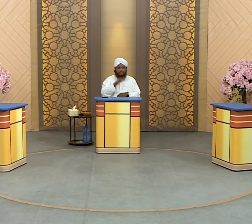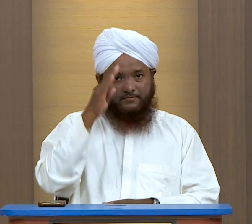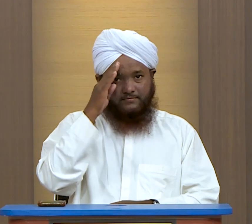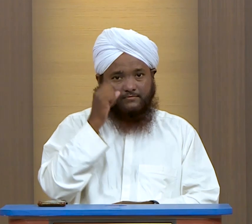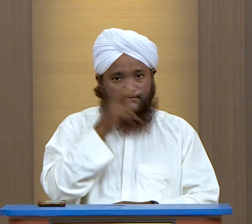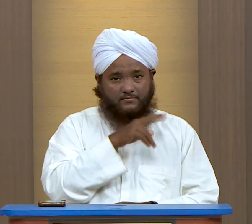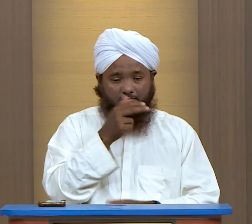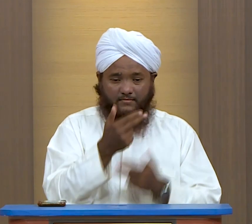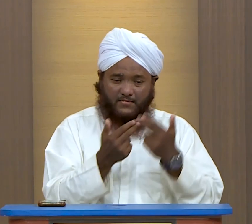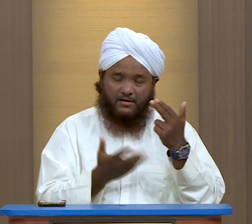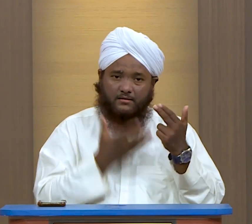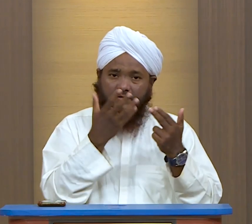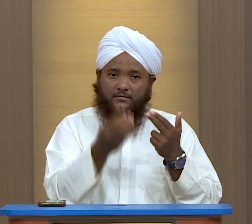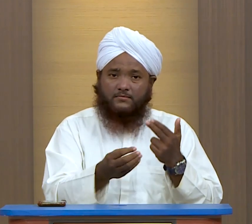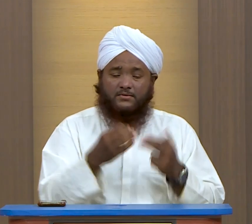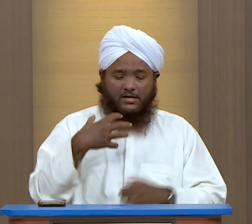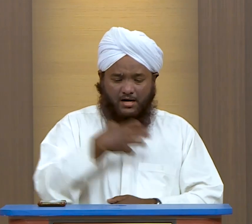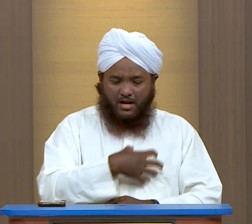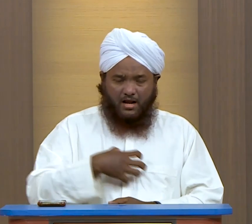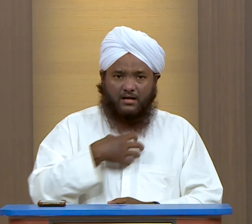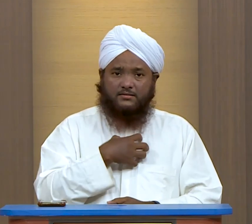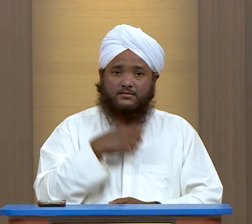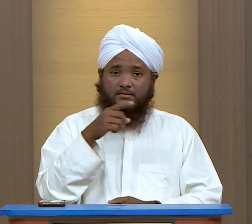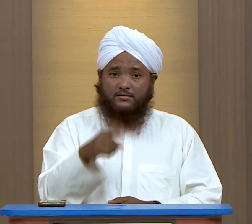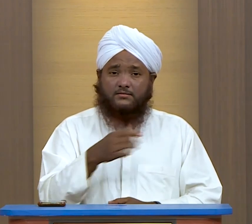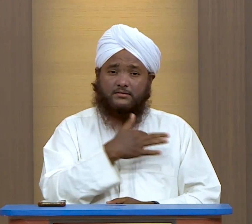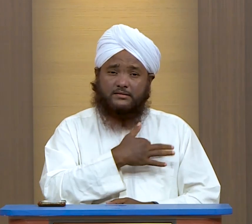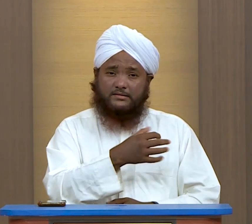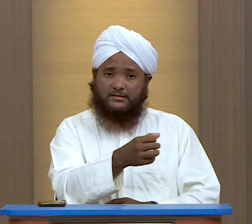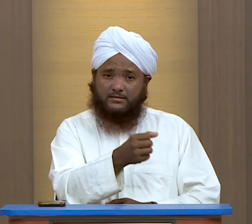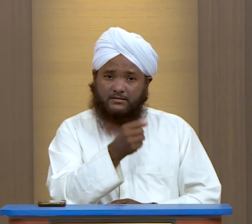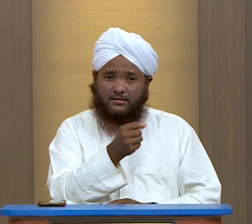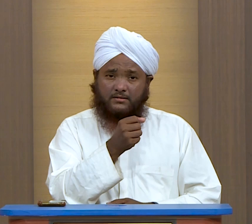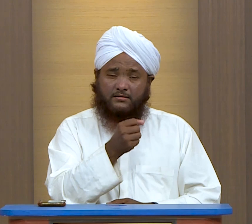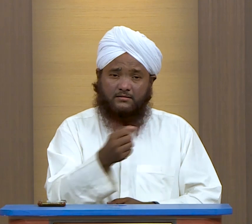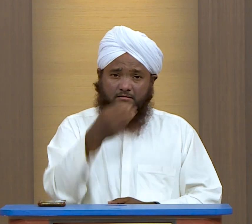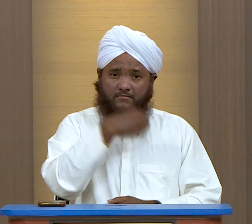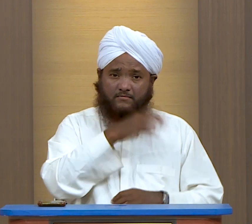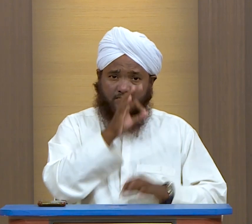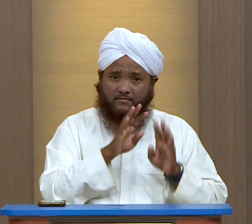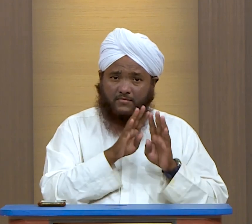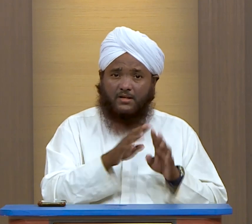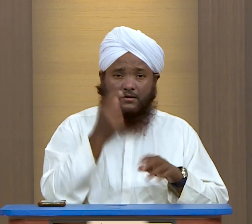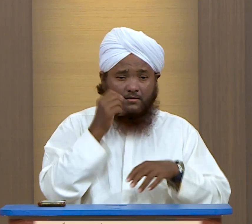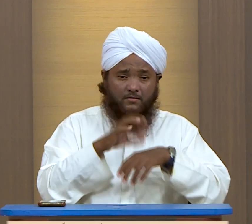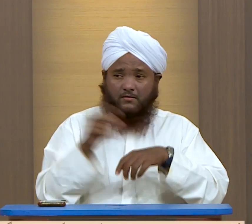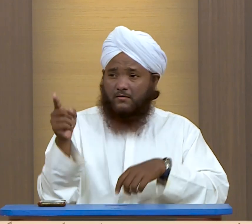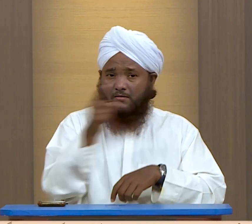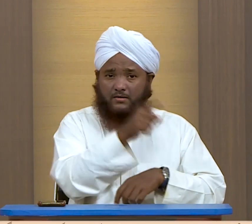اس روایت میں جہاں حسد کے مذموم جذبے کو دل میں جگہ دینے والوں اور لوگوں کی غیبت کرنے والوں کے لیے